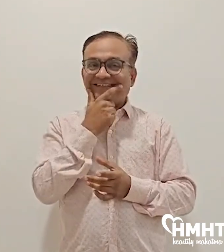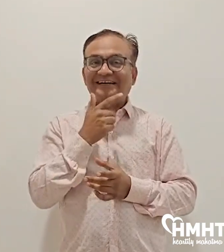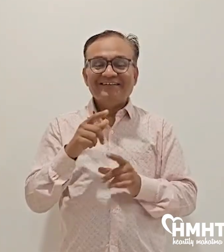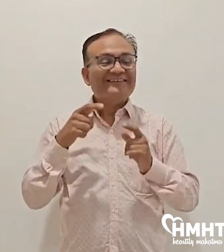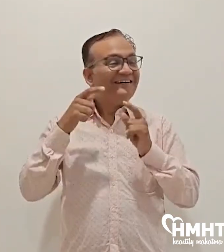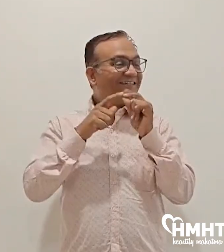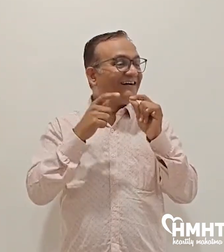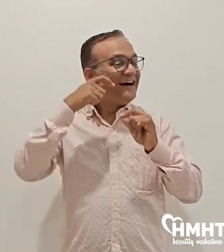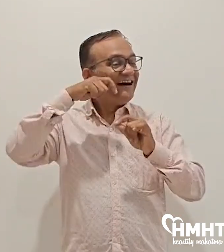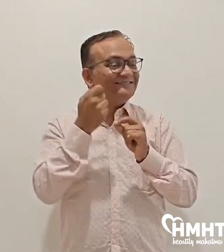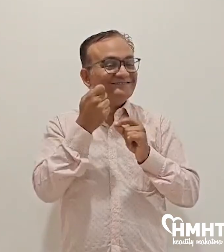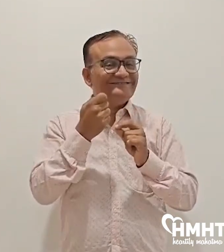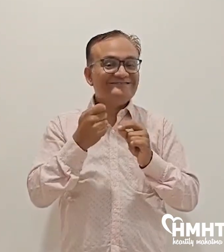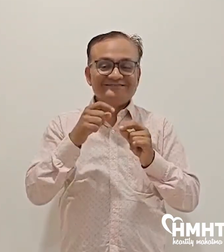પડ્યા.